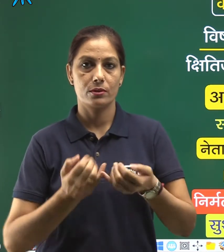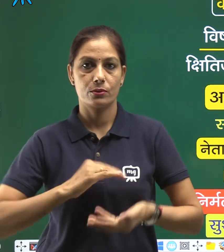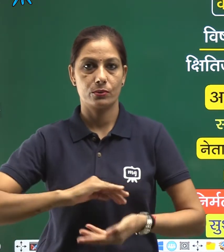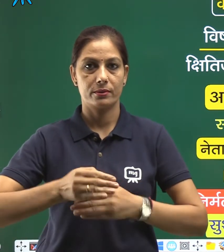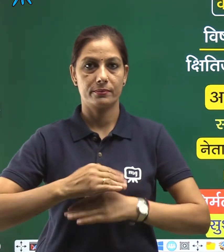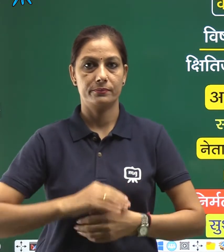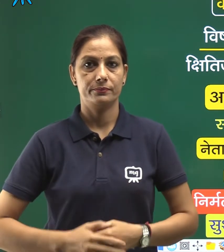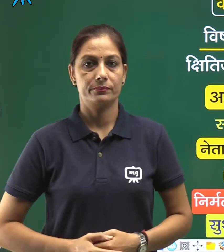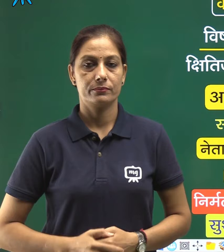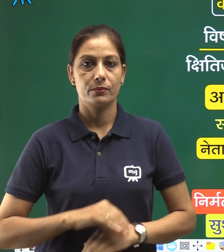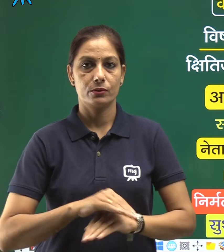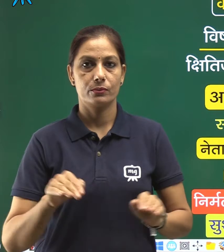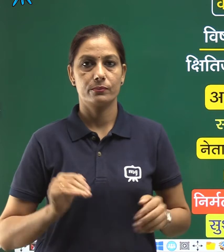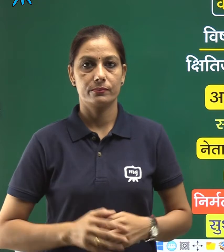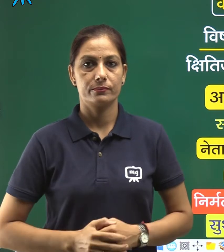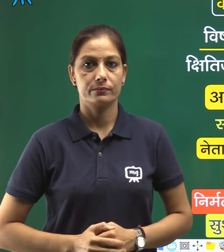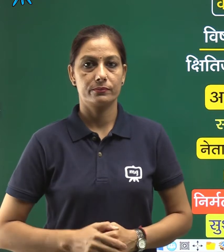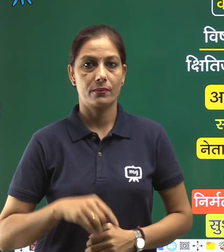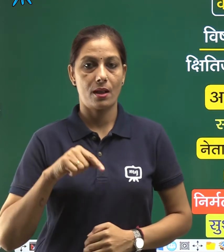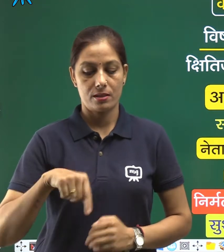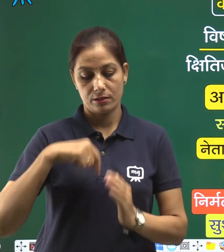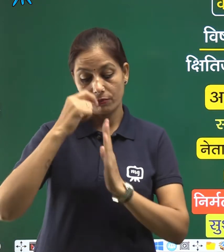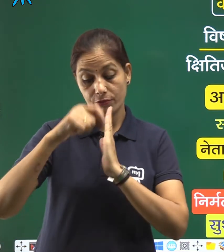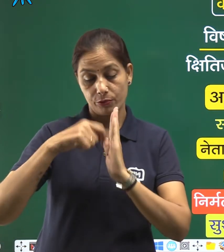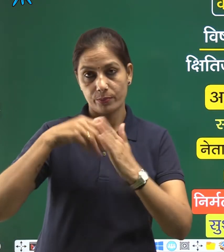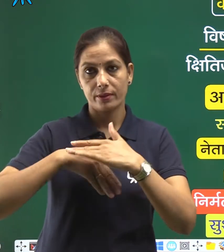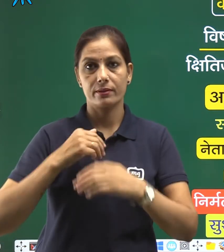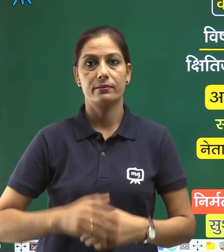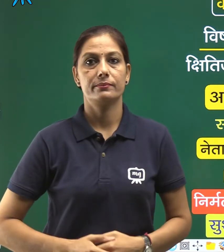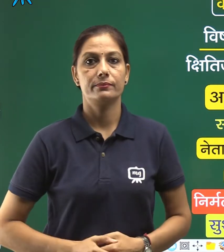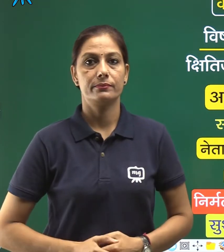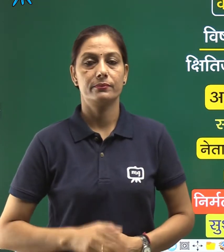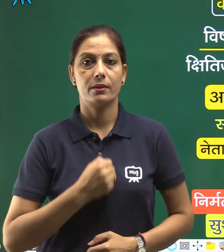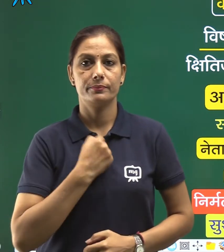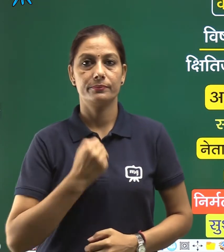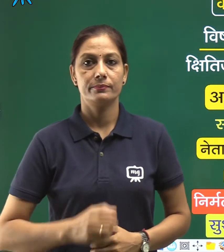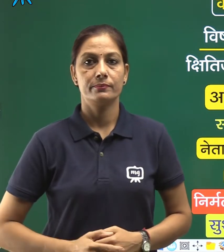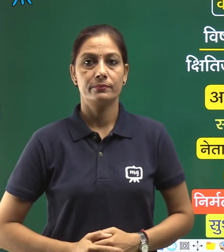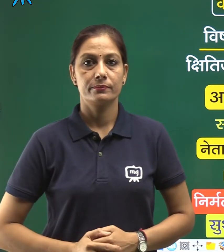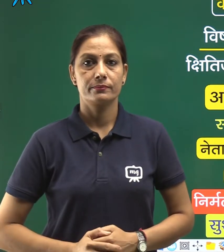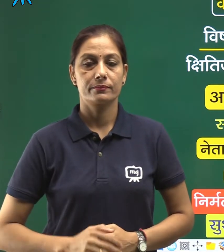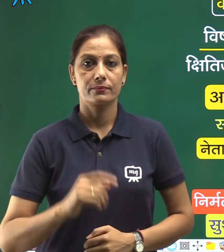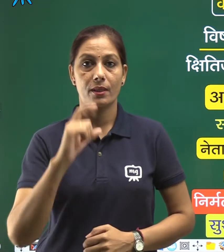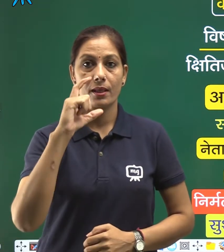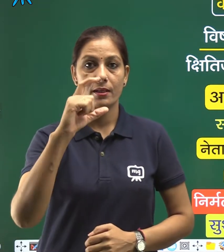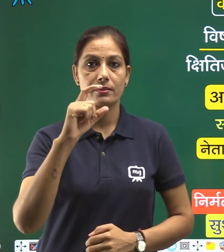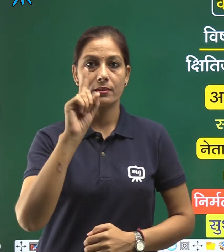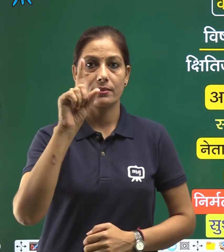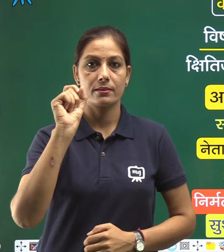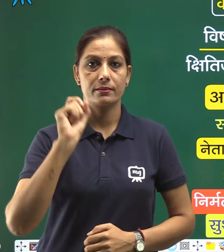चौधरी। बच्चों, आज के वीडियो में हम कक्षा 10